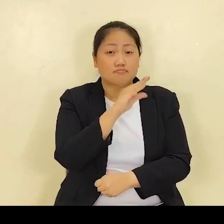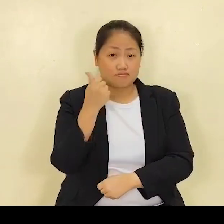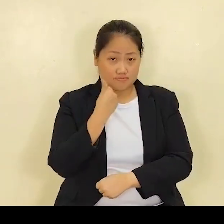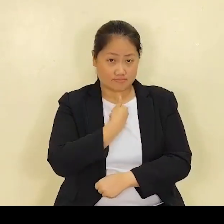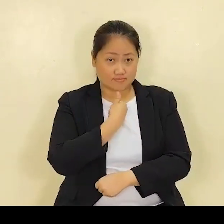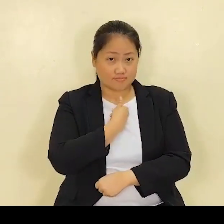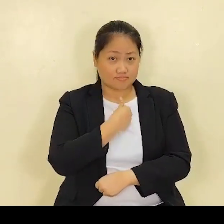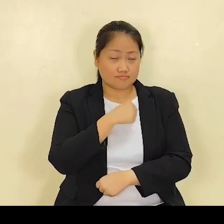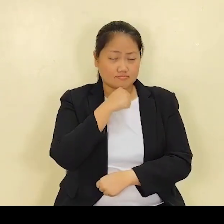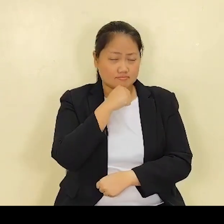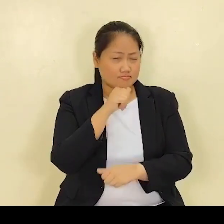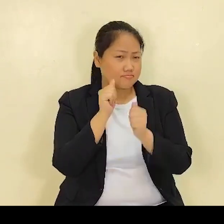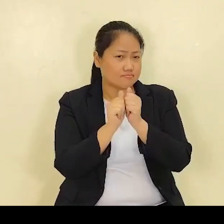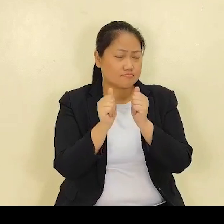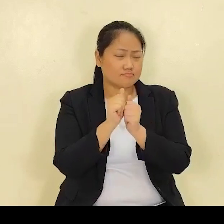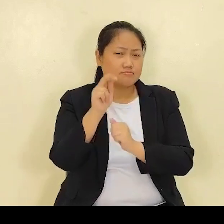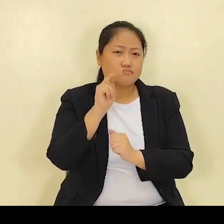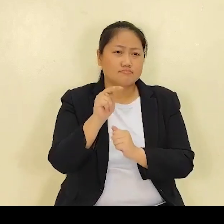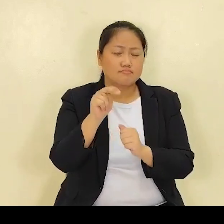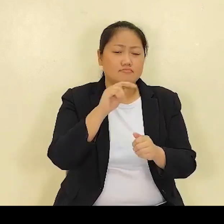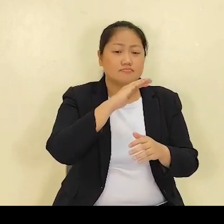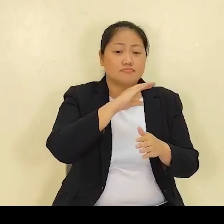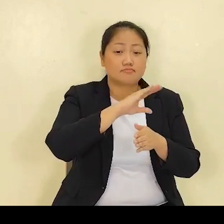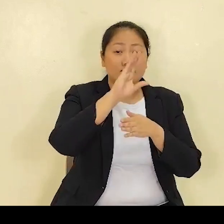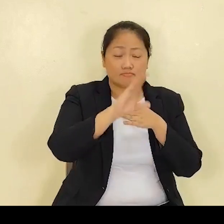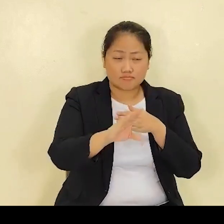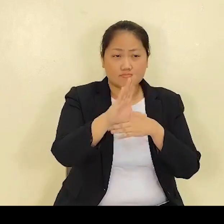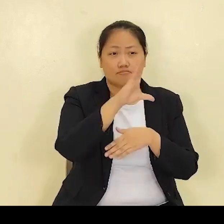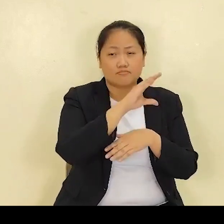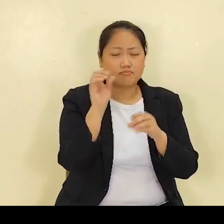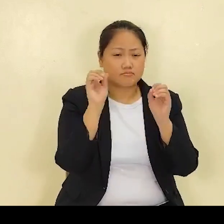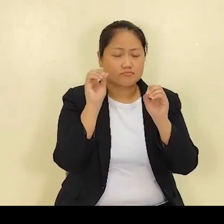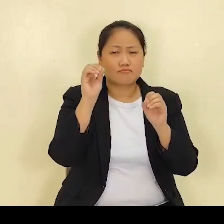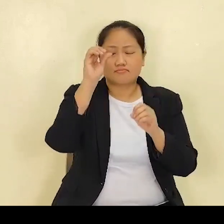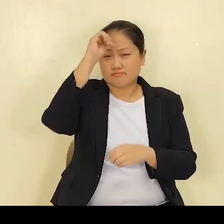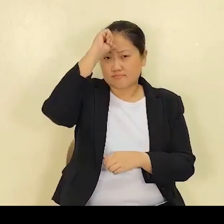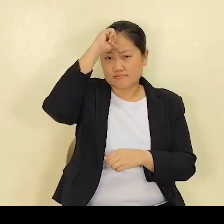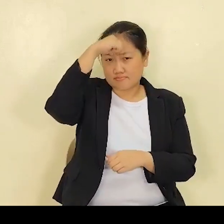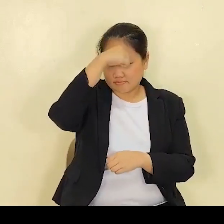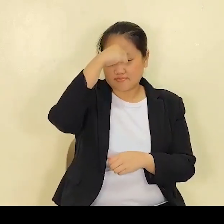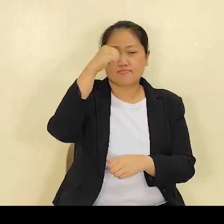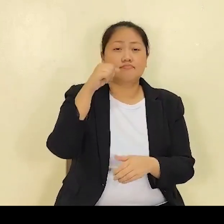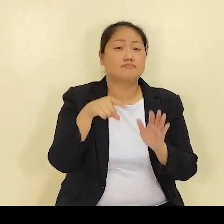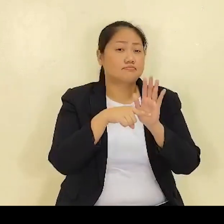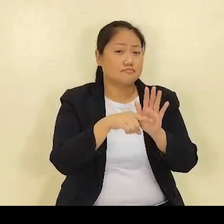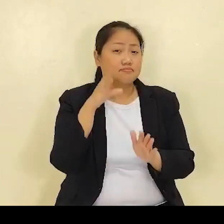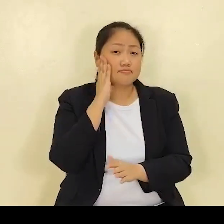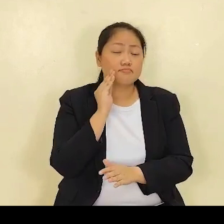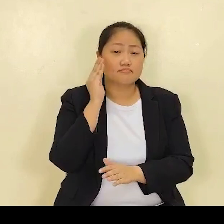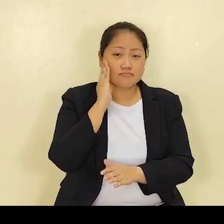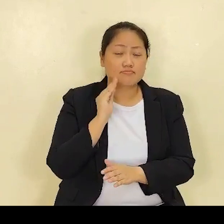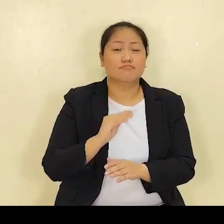sarili. Hindi rin ibig sabihin na kailangang buo at wala na tayong peklat ng mga sugat ng karanasang ito.